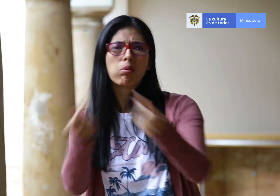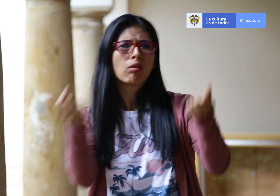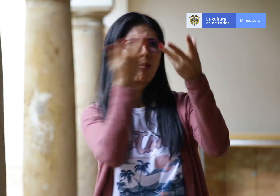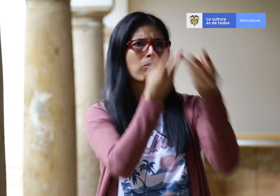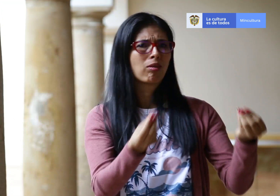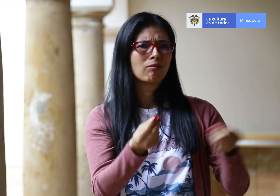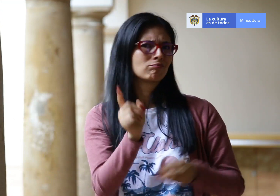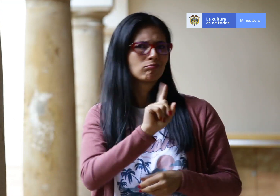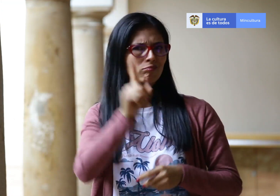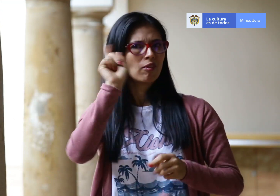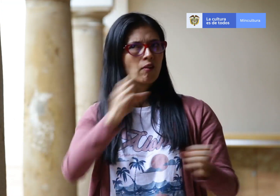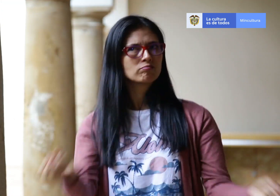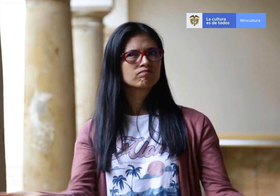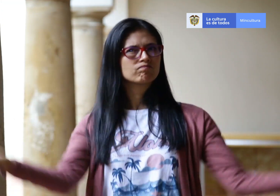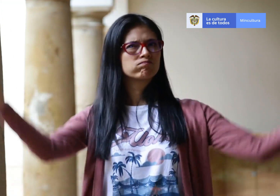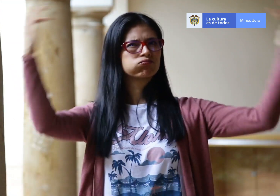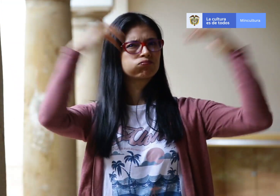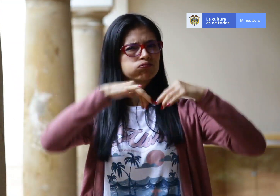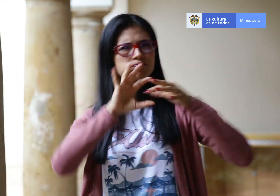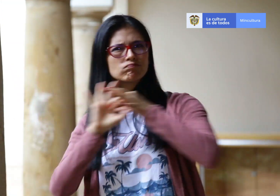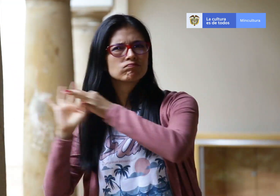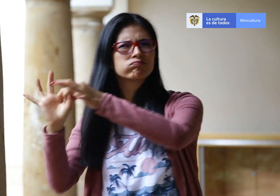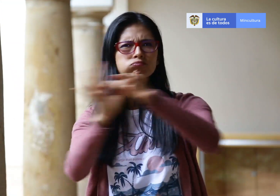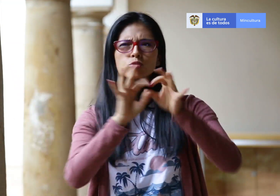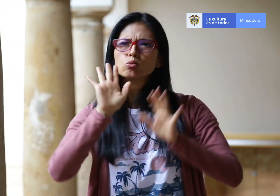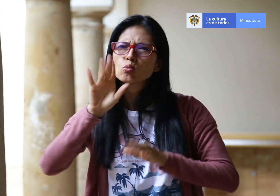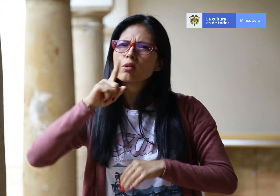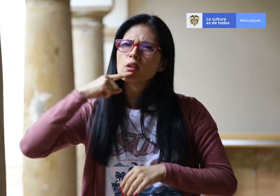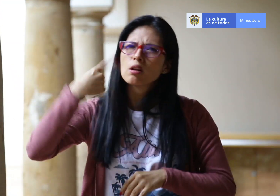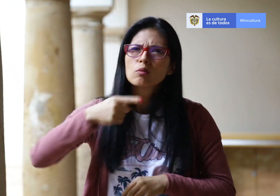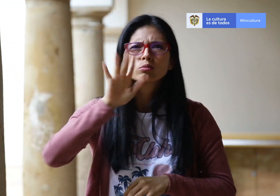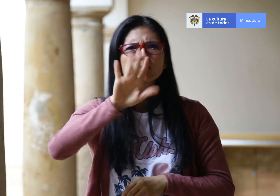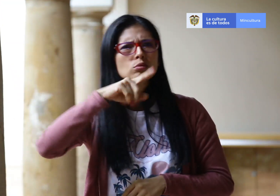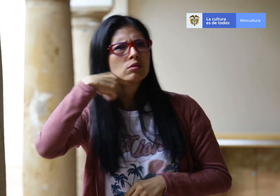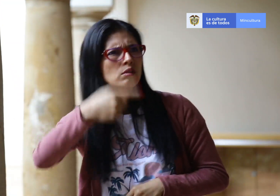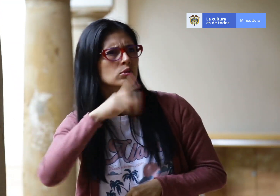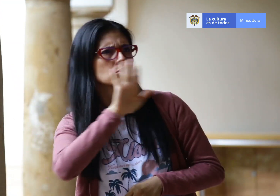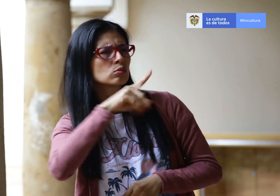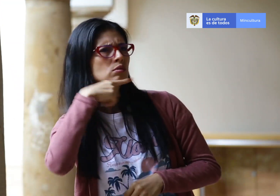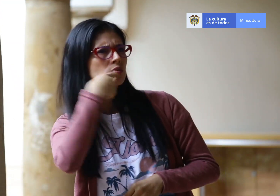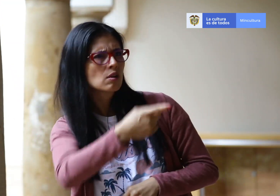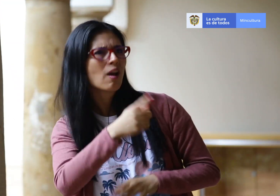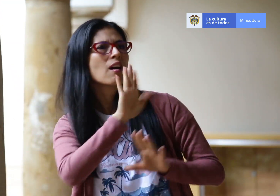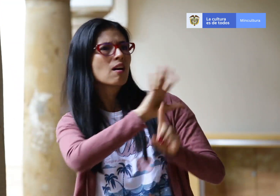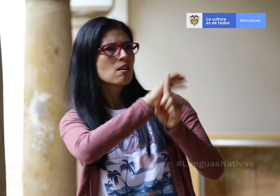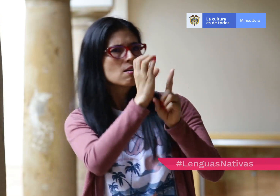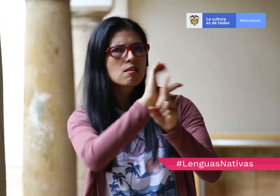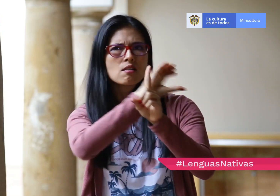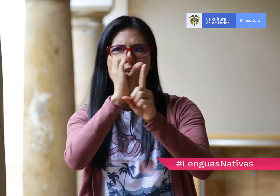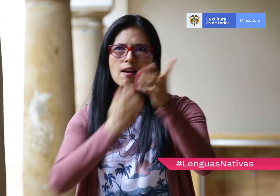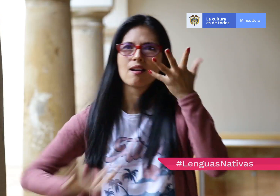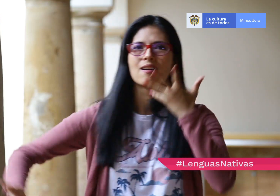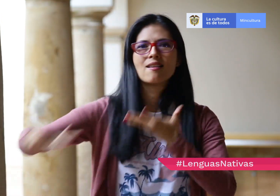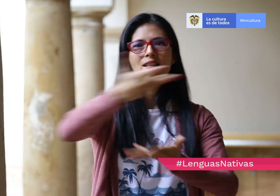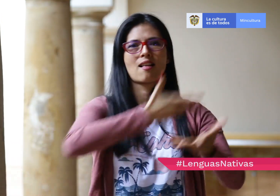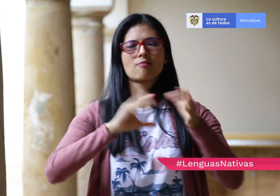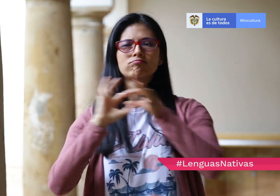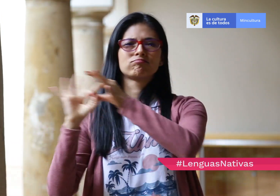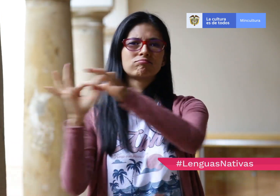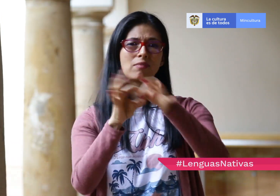no desaparezcan. También es muy importante pues celebrarla en un día donde todas se puedan encontrar y todas puedan